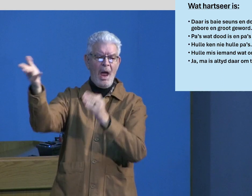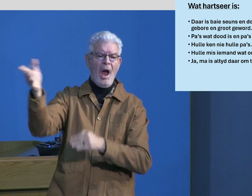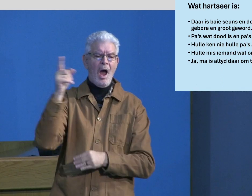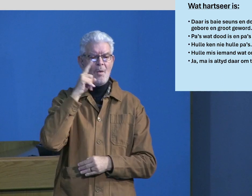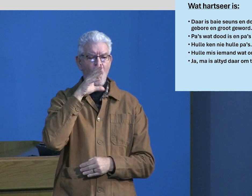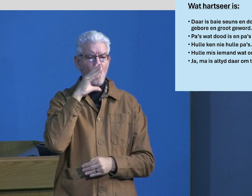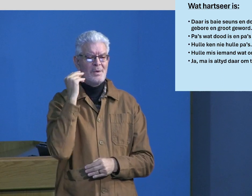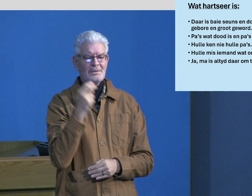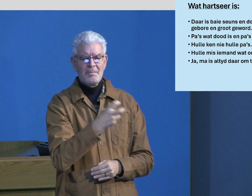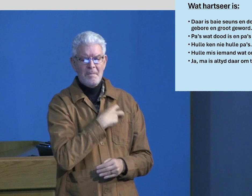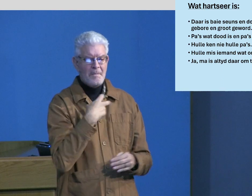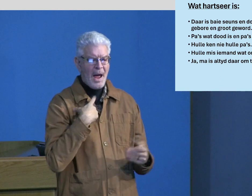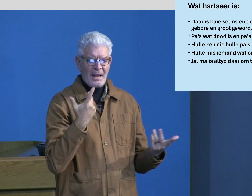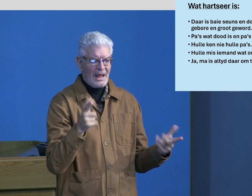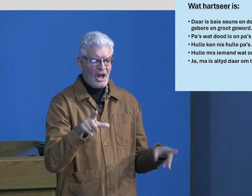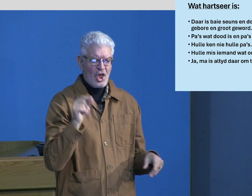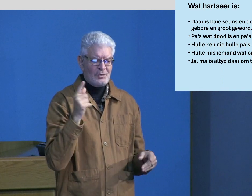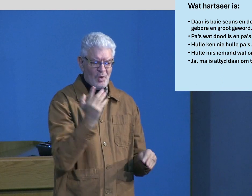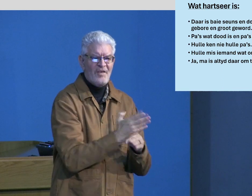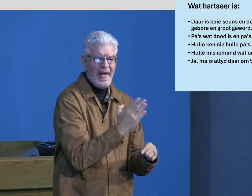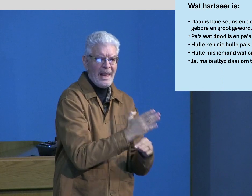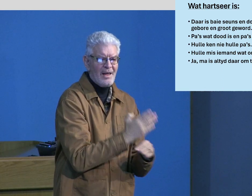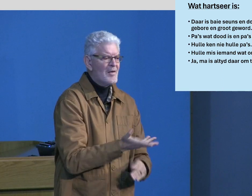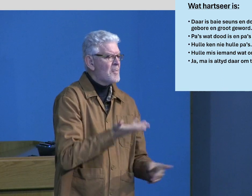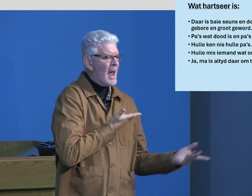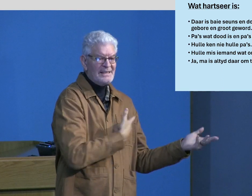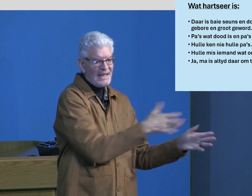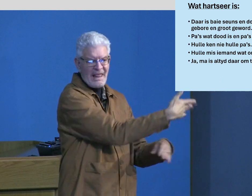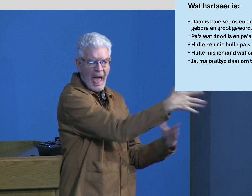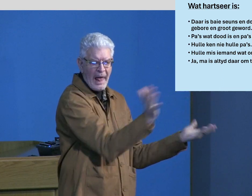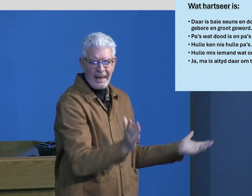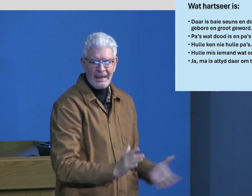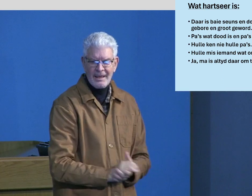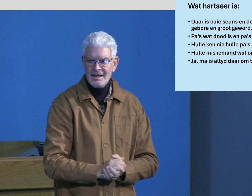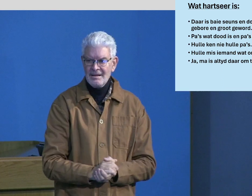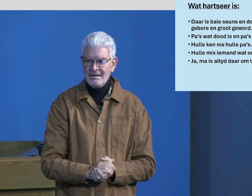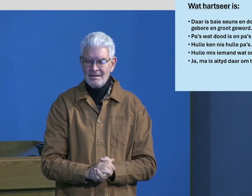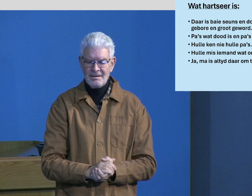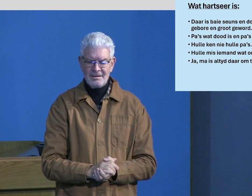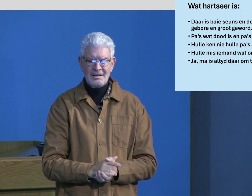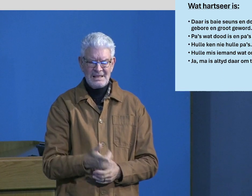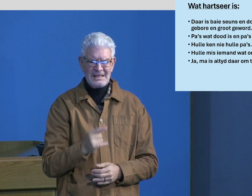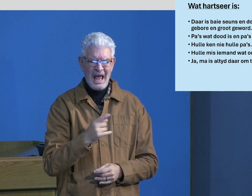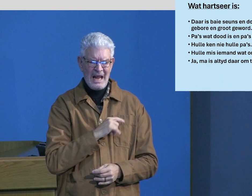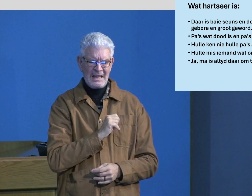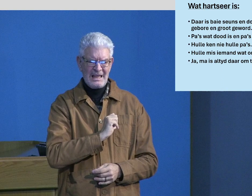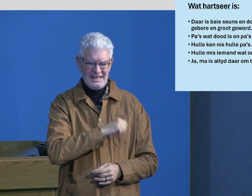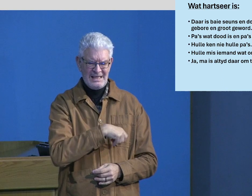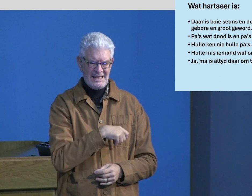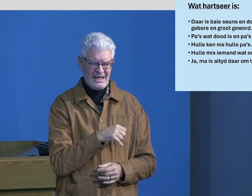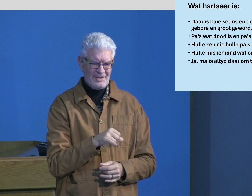word groot by oupa en ouma. Ma het nie 'n keuse nie, want ma moet werk, want die pa is nie teenwoordig nie. Dit is